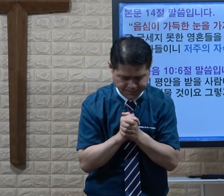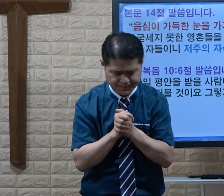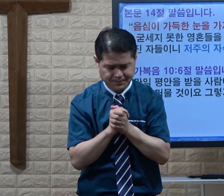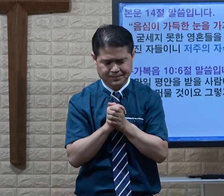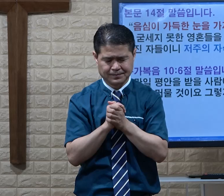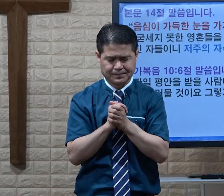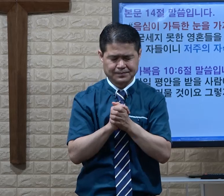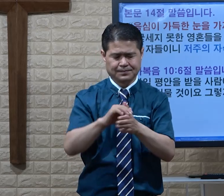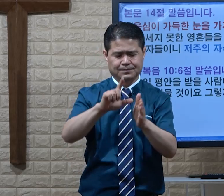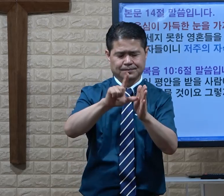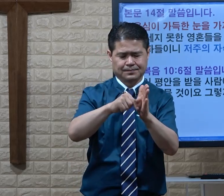함께 기도하겠습니다.